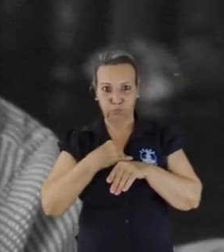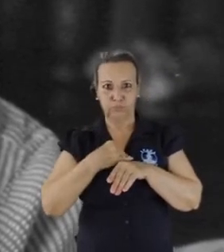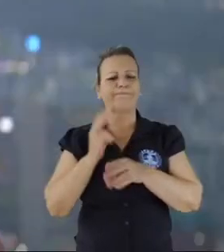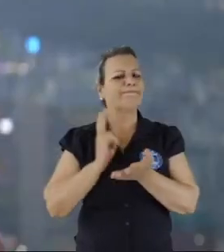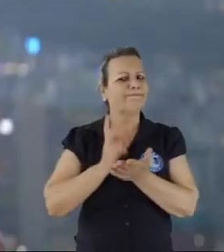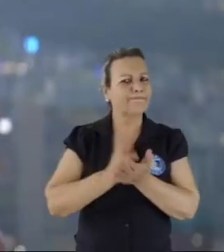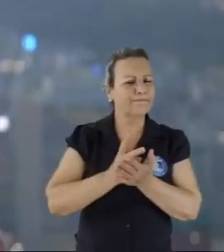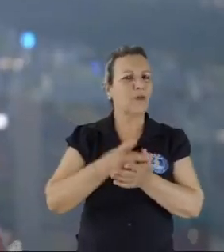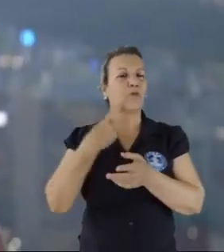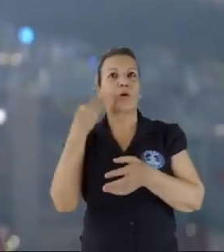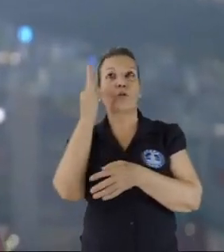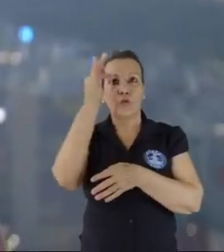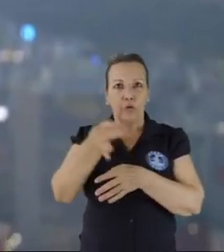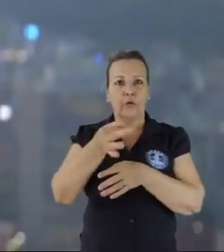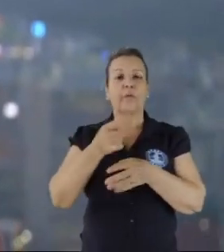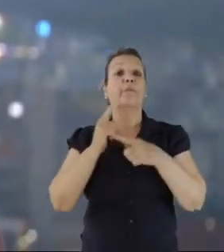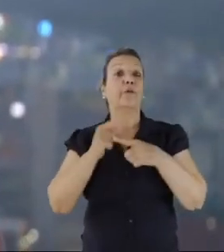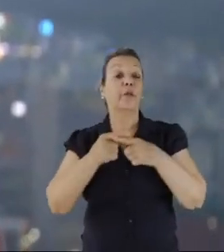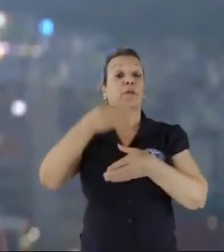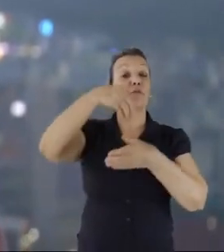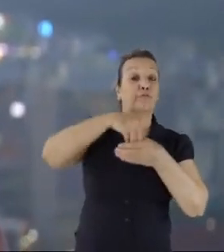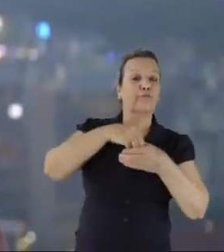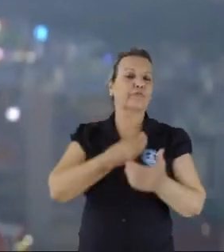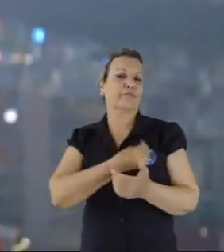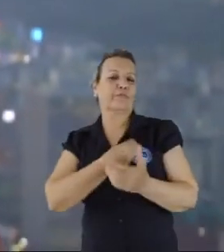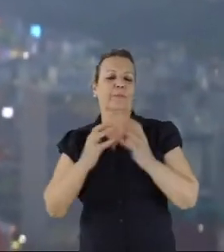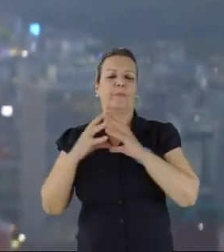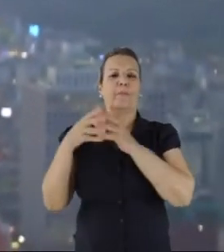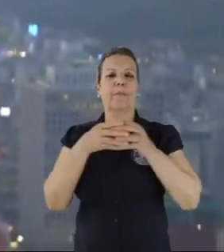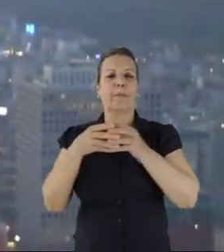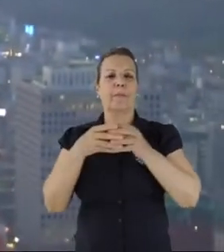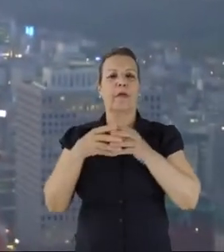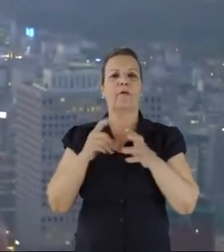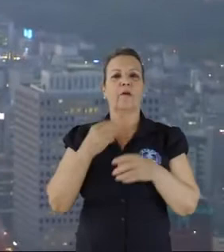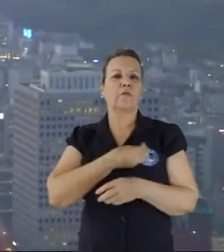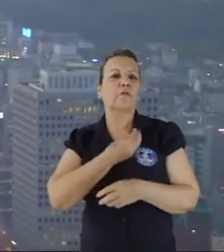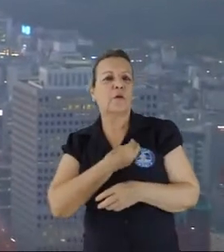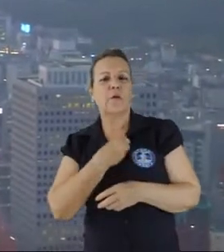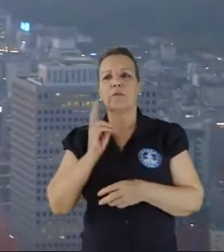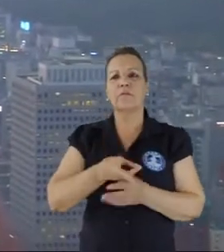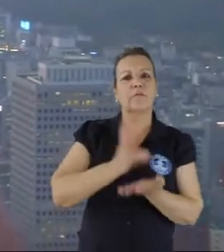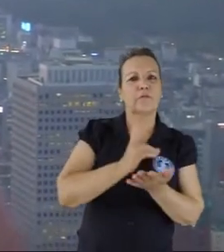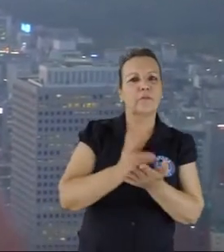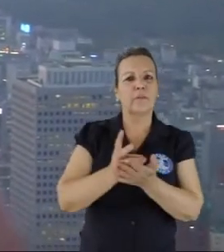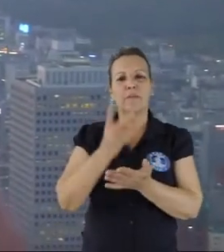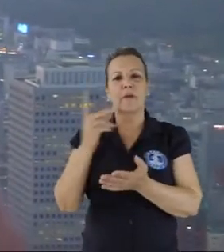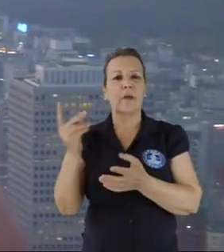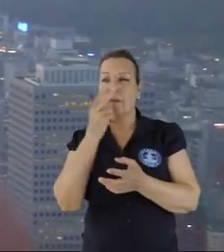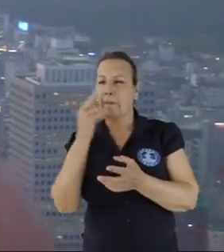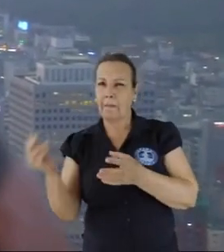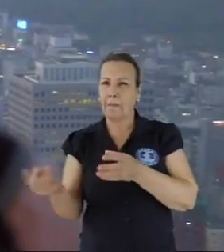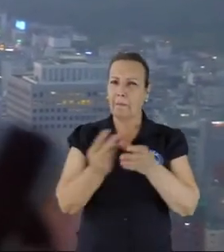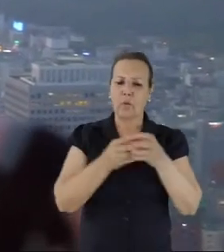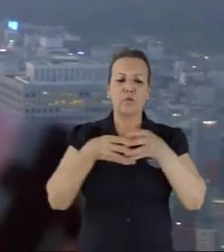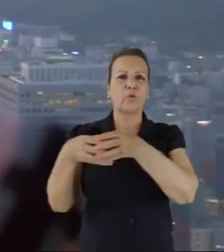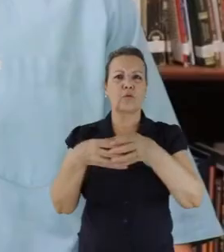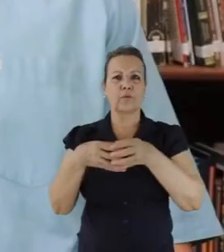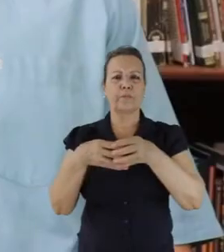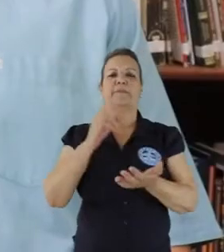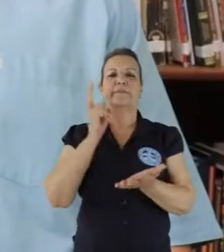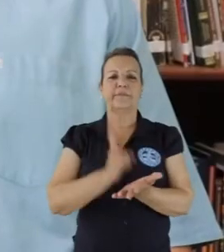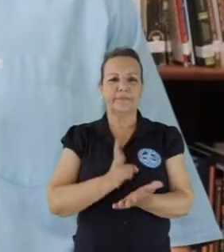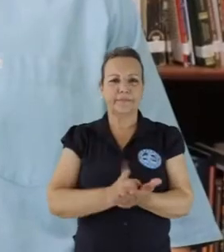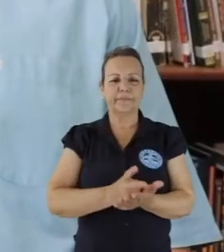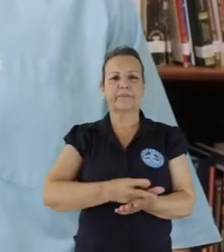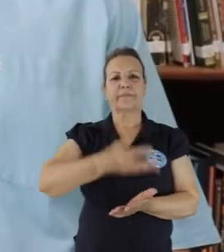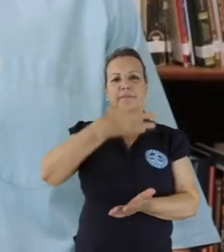horizonte, porque vivemos em bolhas, uniformizamos a convivência sempre daqueles que se assemelham à nossa realidade. E